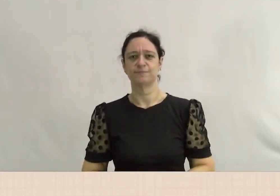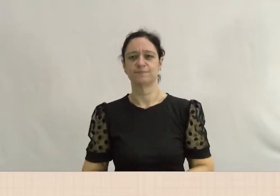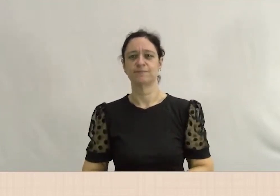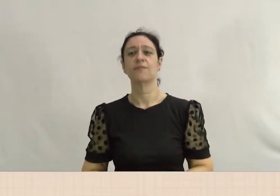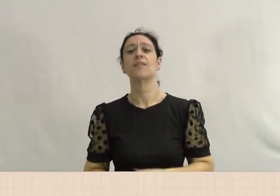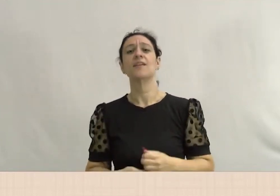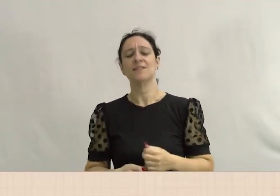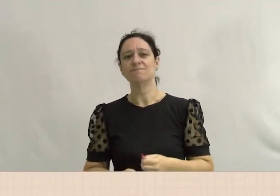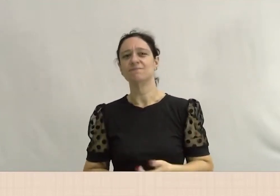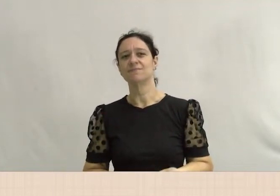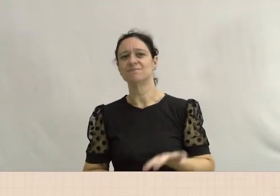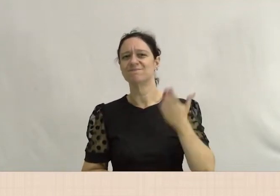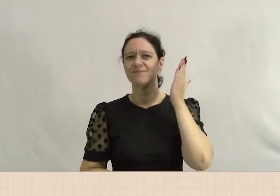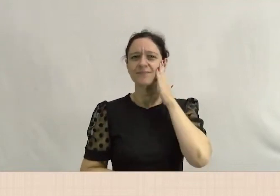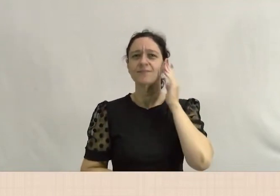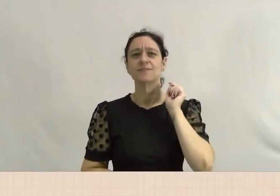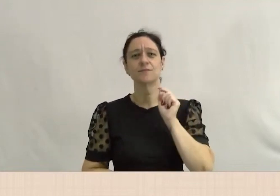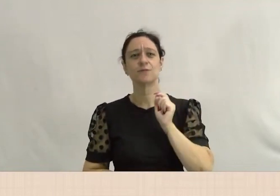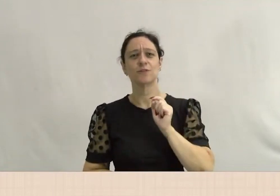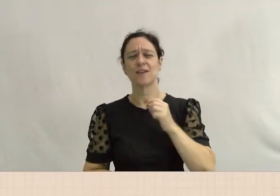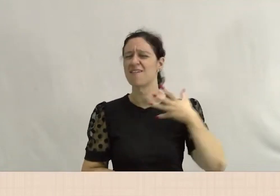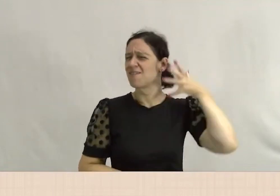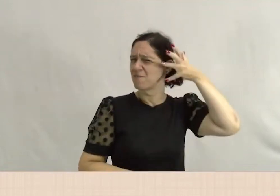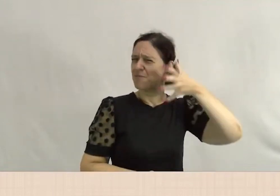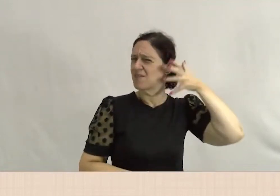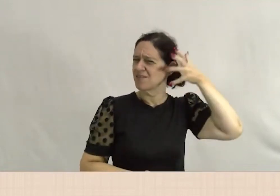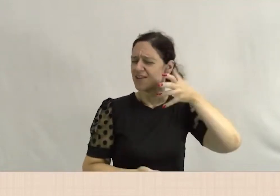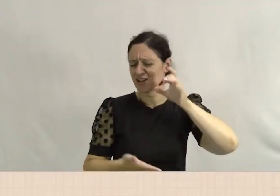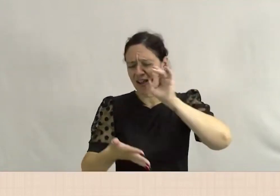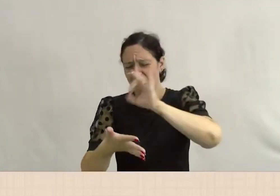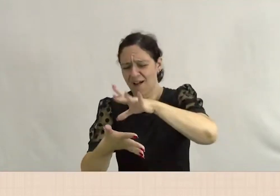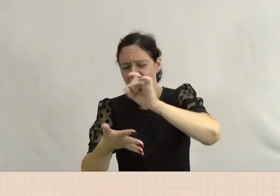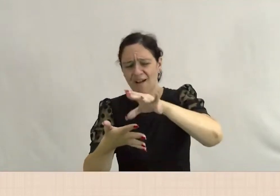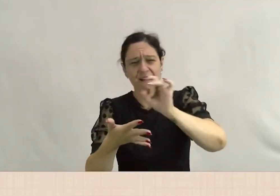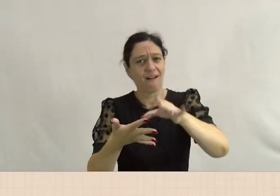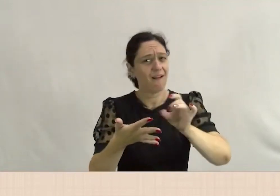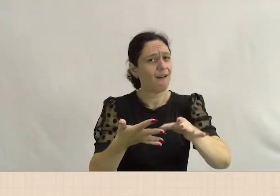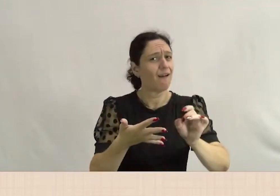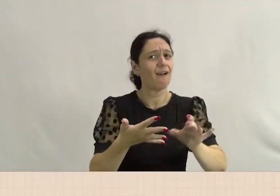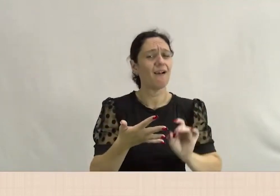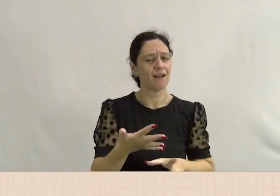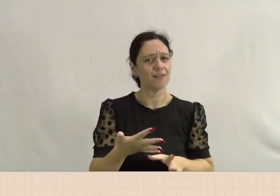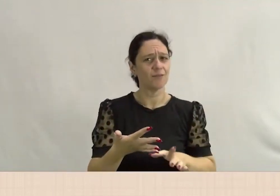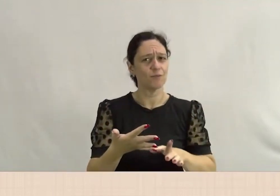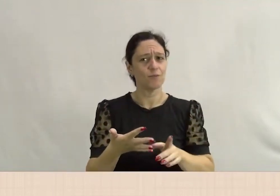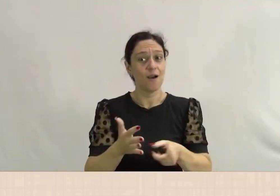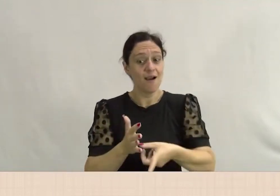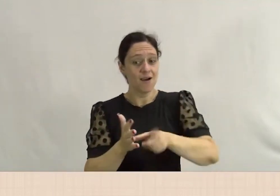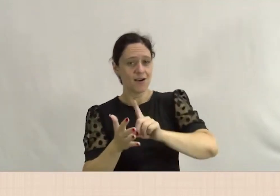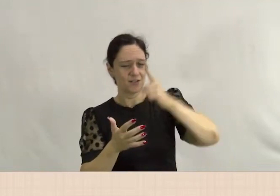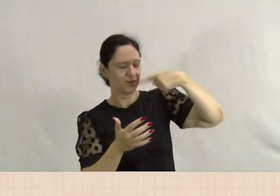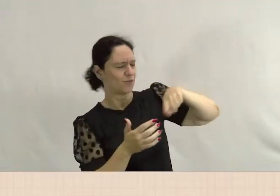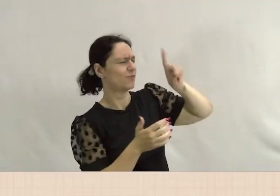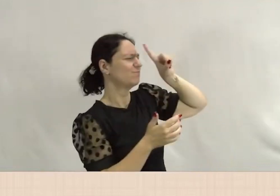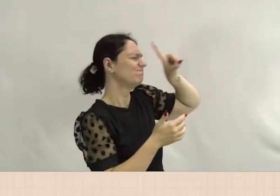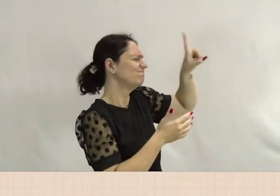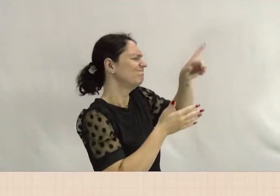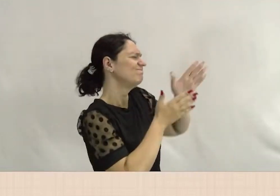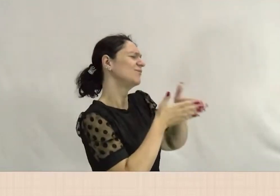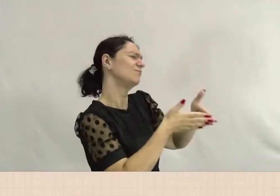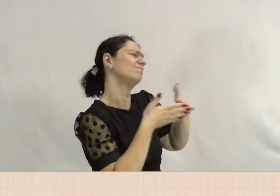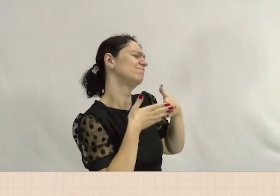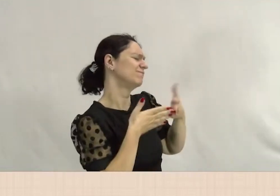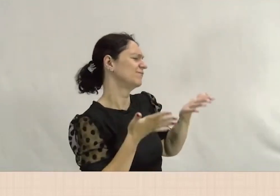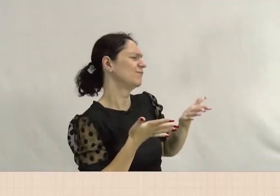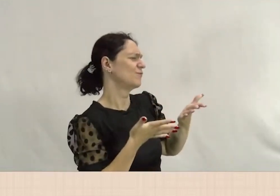Podem ter certeza que cada mensagem que eu preparo, eu vou diante do Senhor para dizer: Senhor,